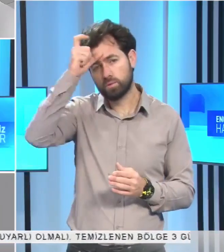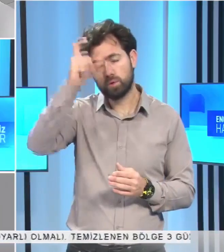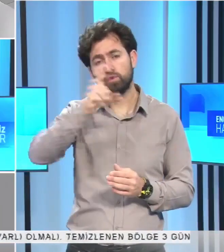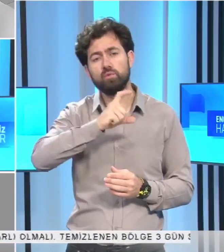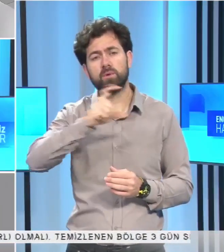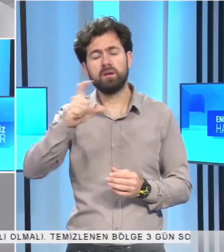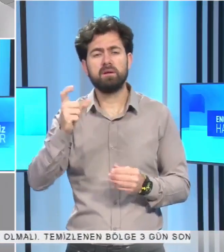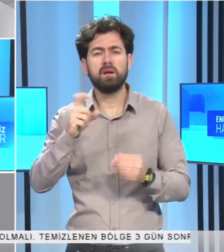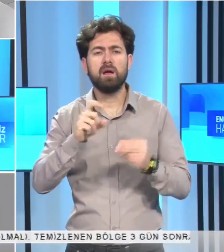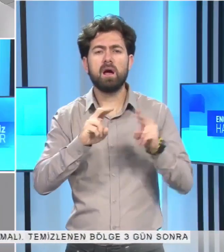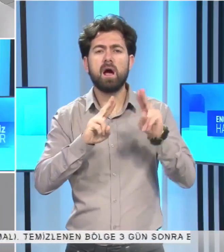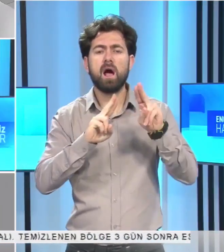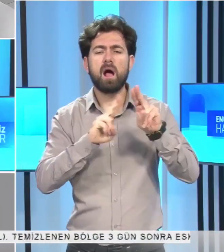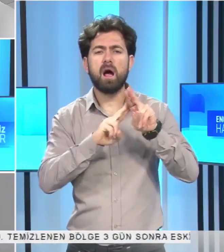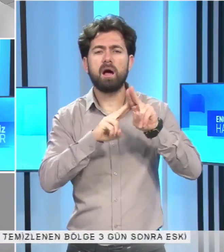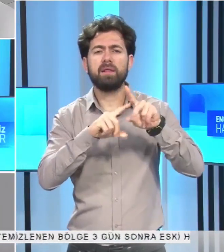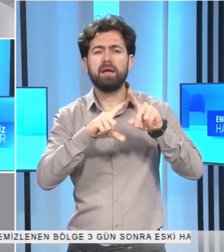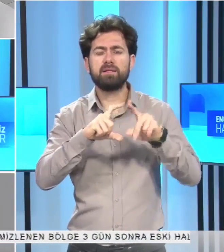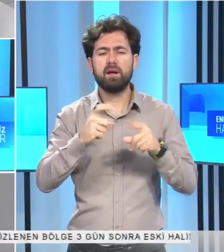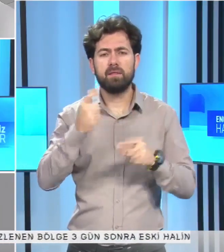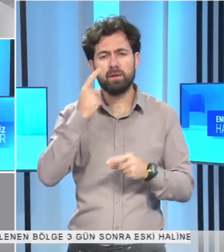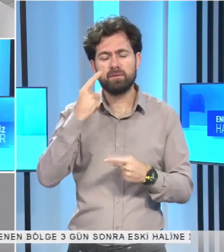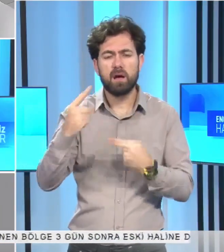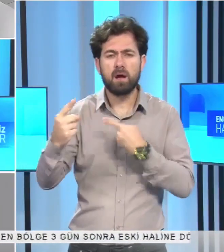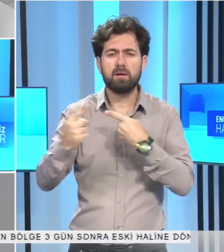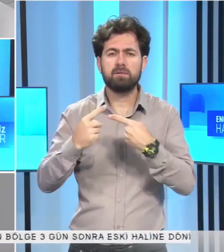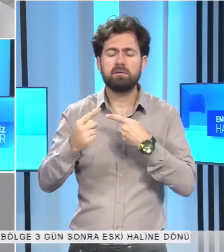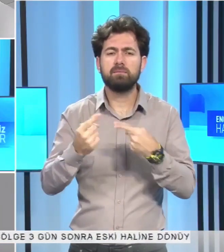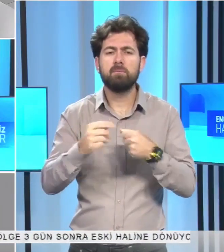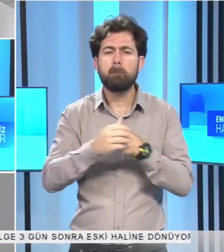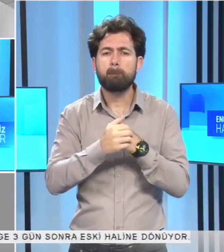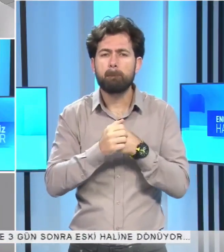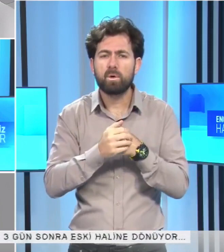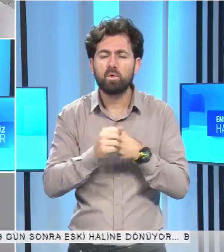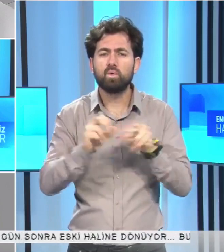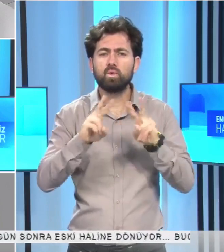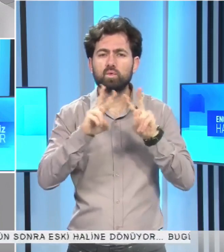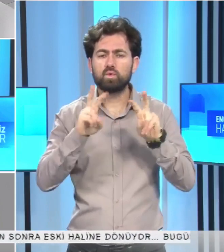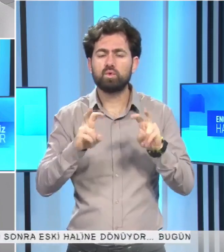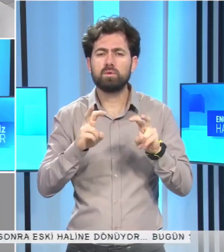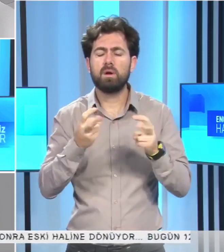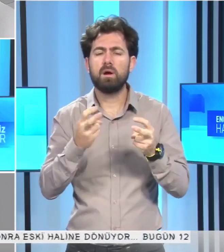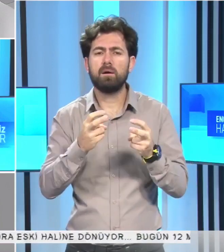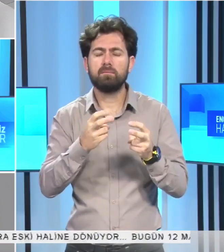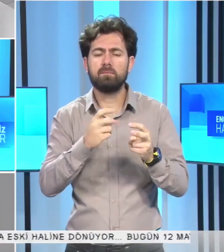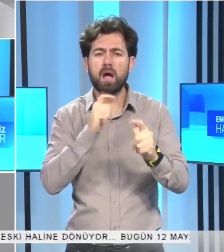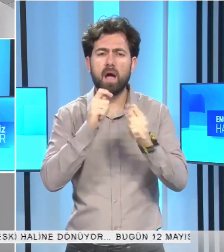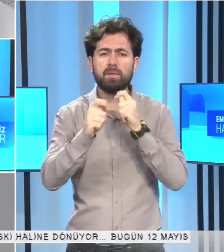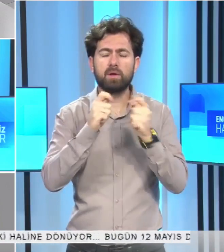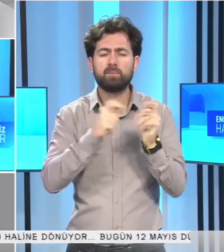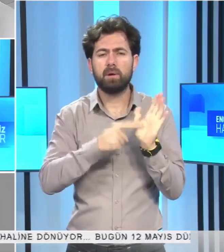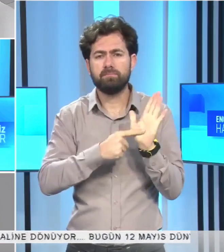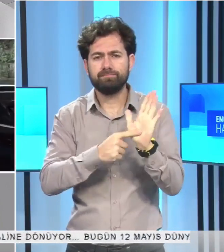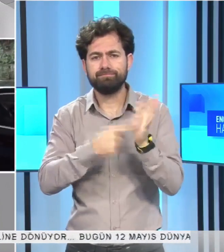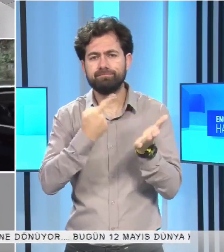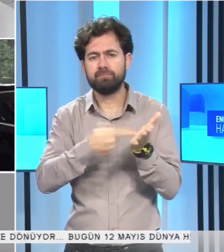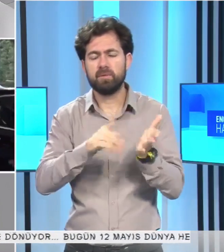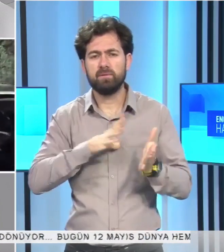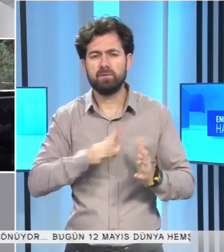Türkiye Cumhuriyeti ile Kuzey Kıbrıs Türk Cumhuriyeti arasında Narenciye alanında mutabakat zaptı imzalandı.